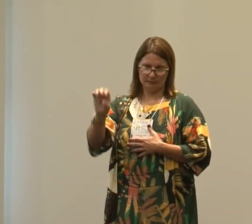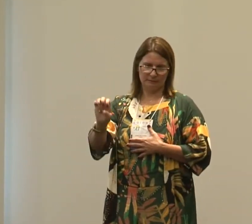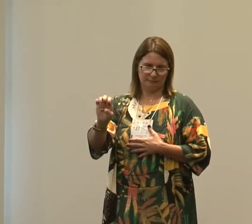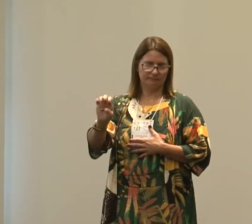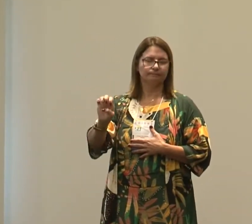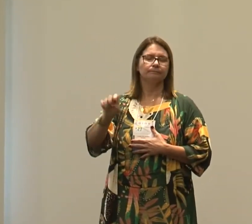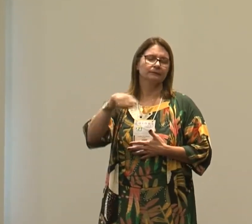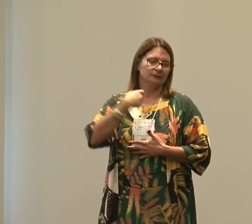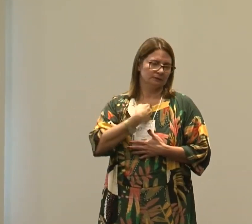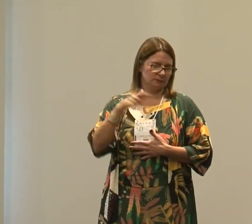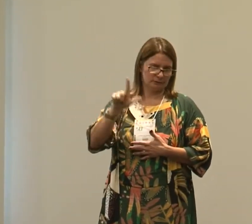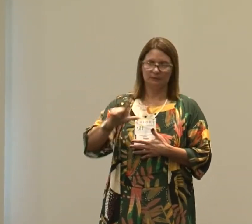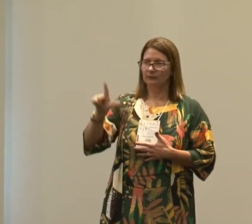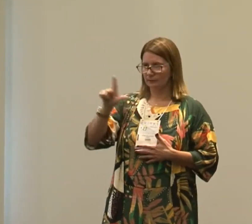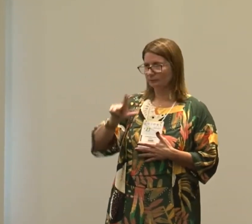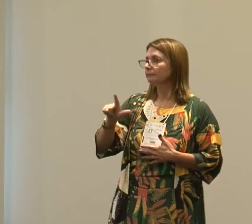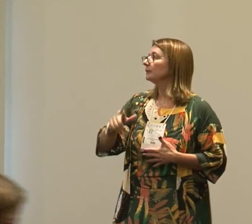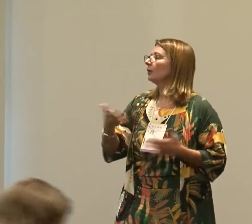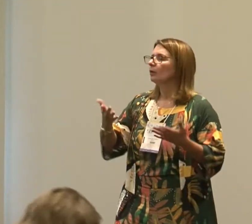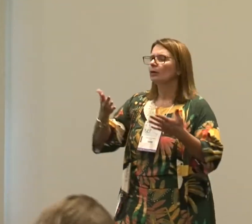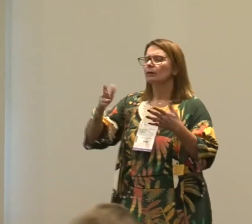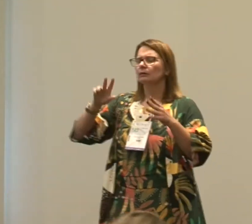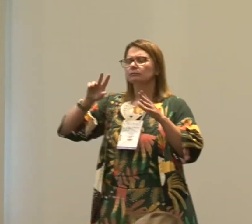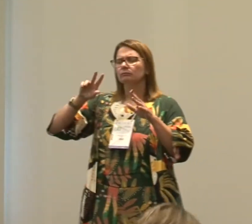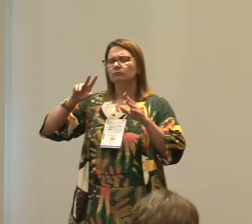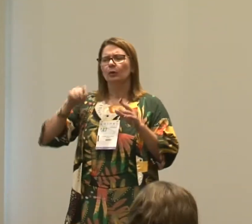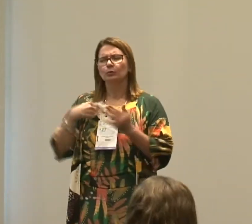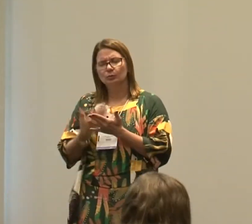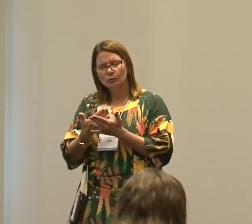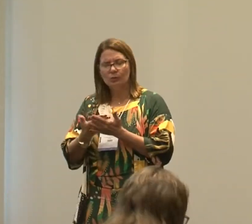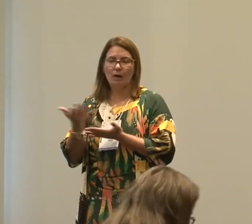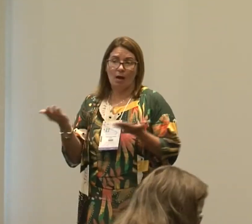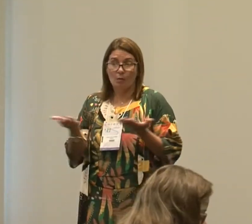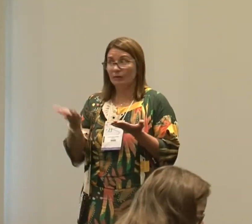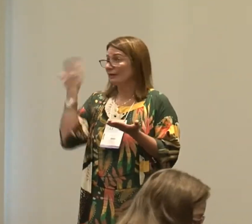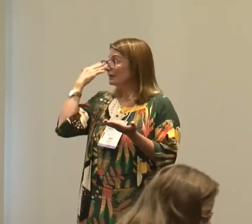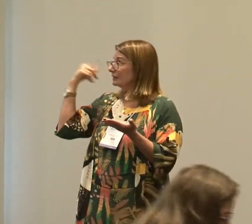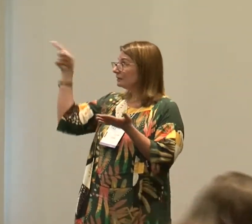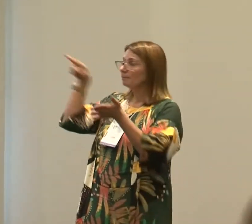Meu nome é Luciane. Meu sinal é esse.